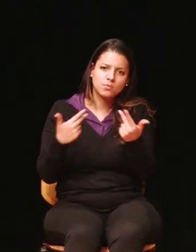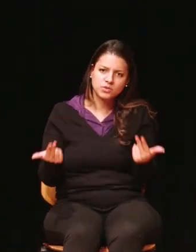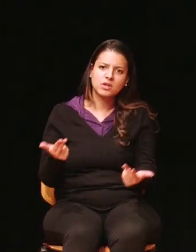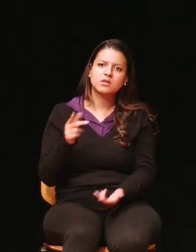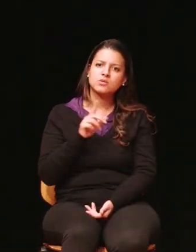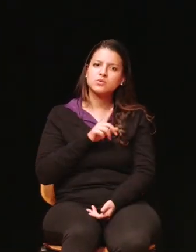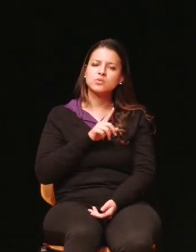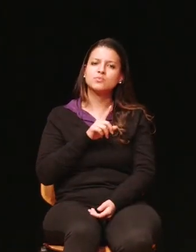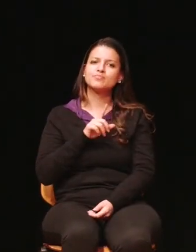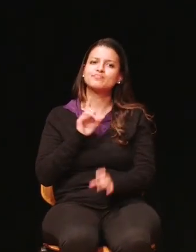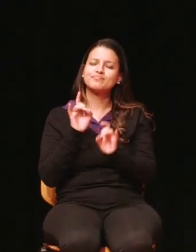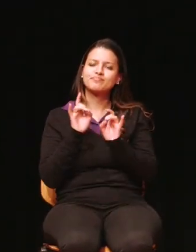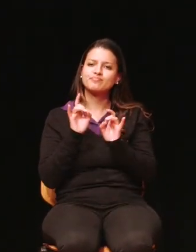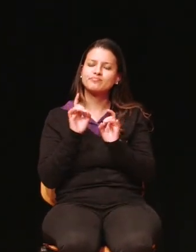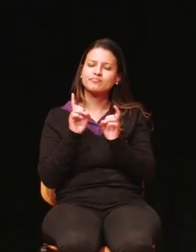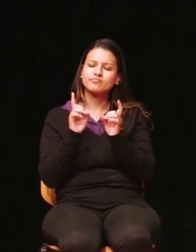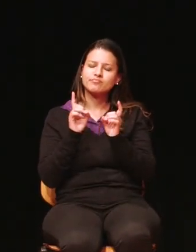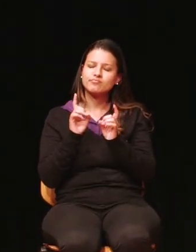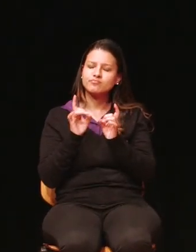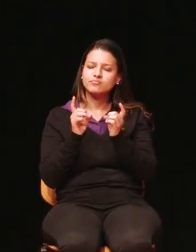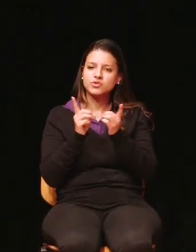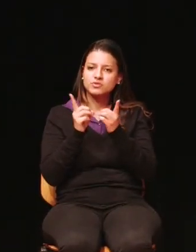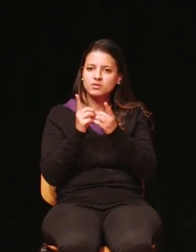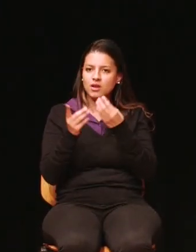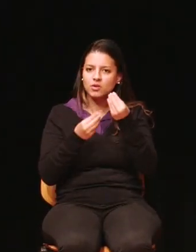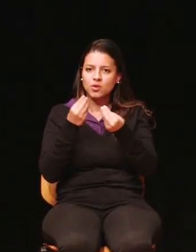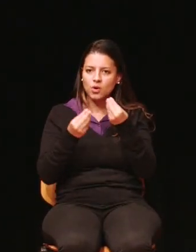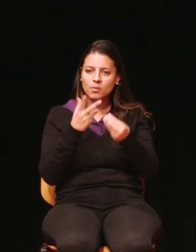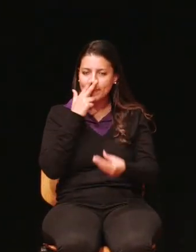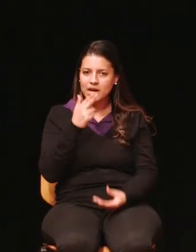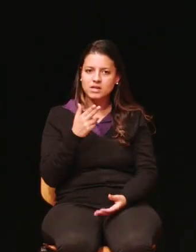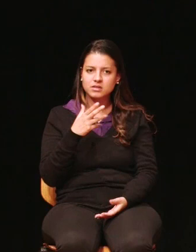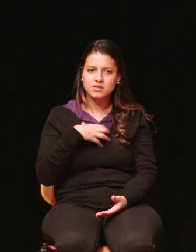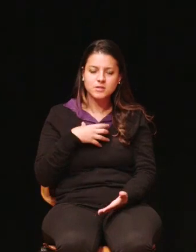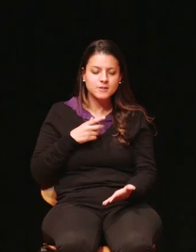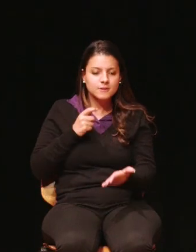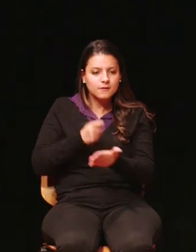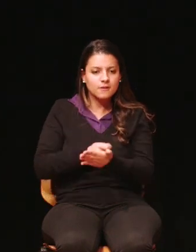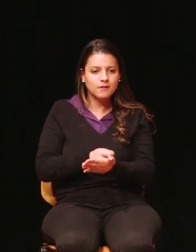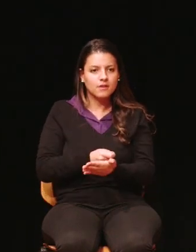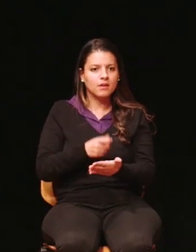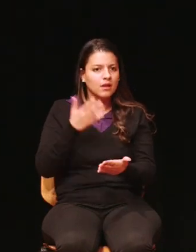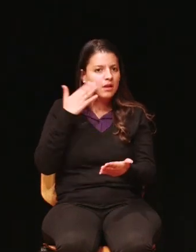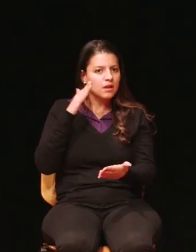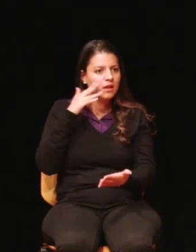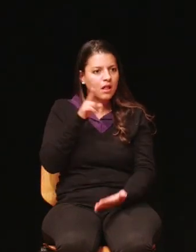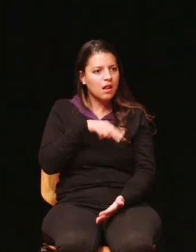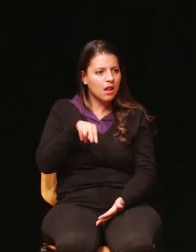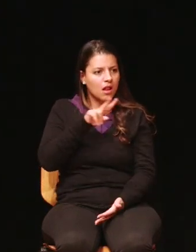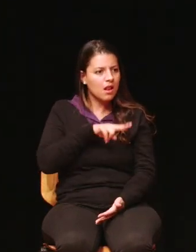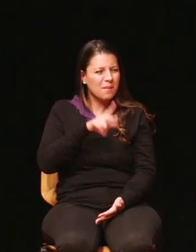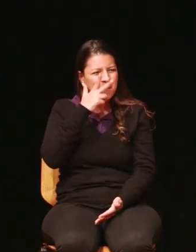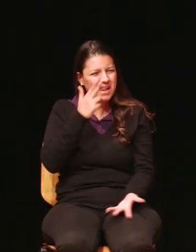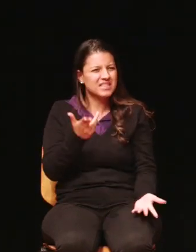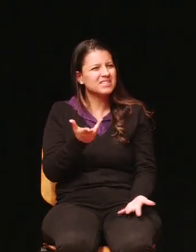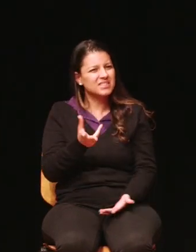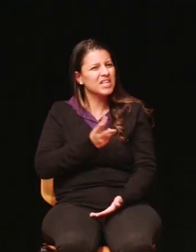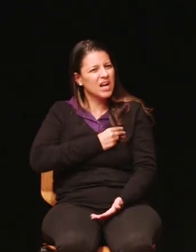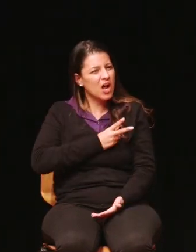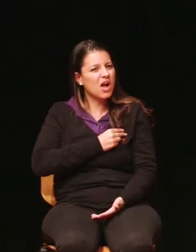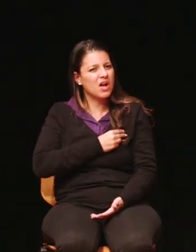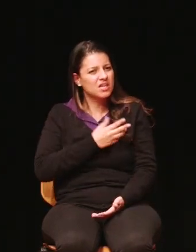museu, é justamente a ideia de impor uma leitura do objeto que, na verdade, é nossa, não é